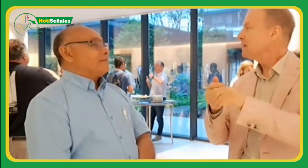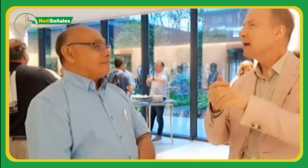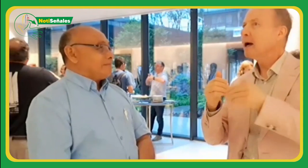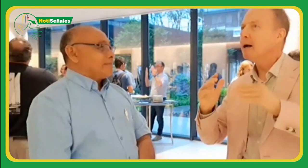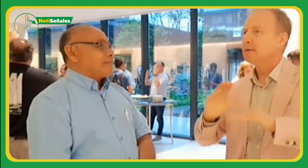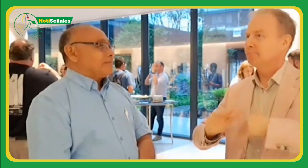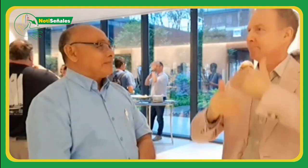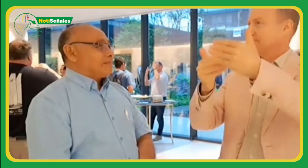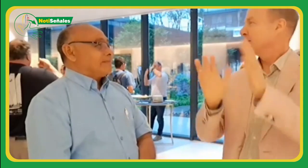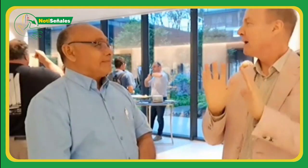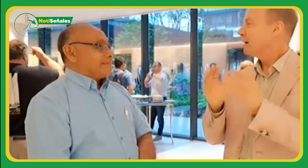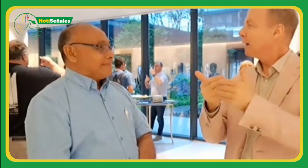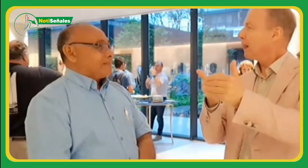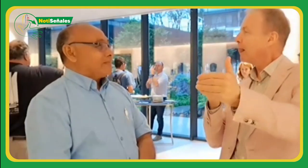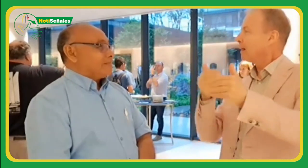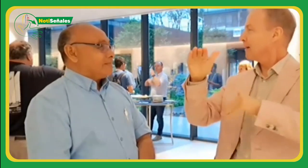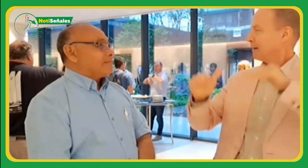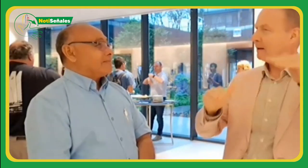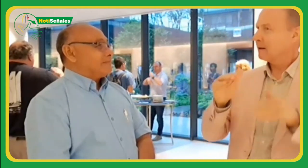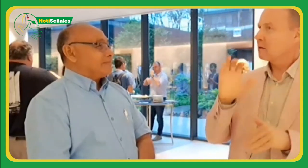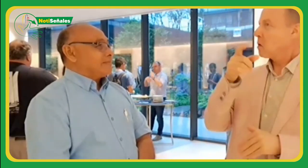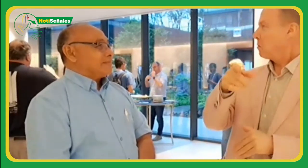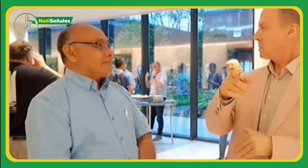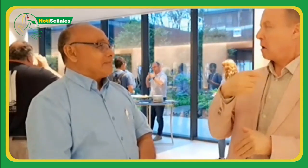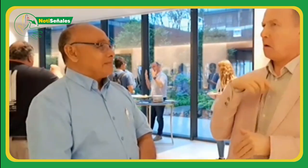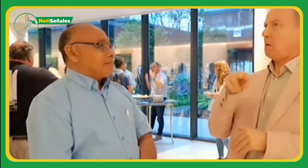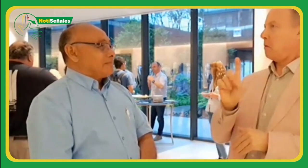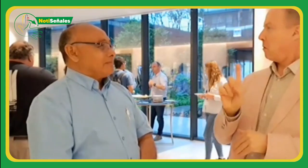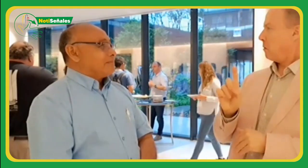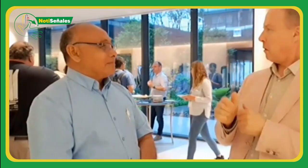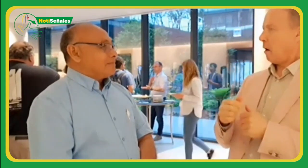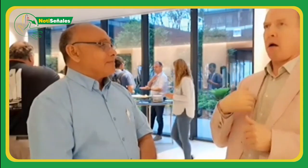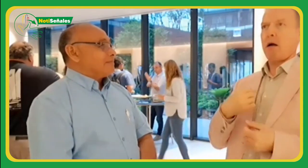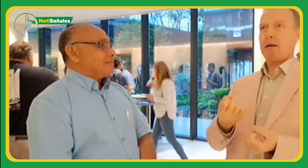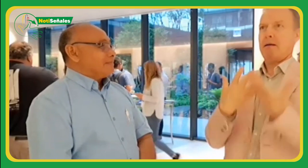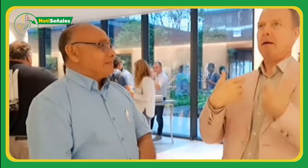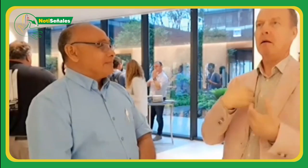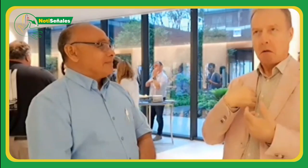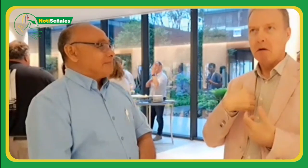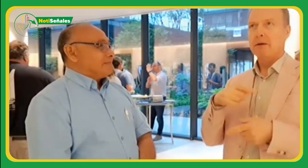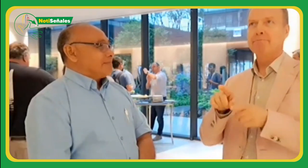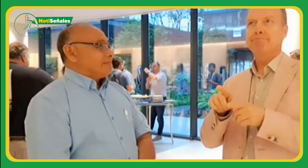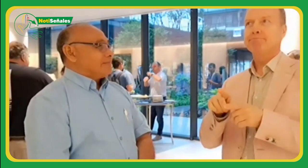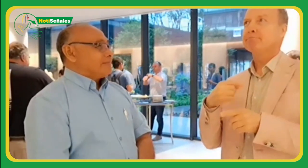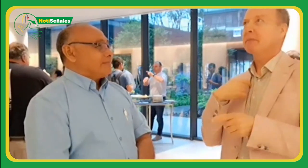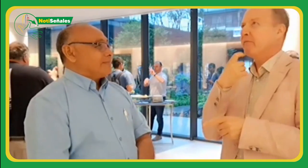de personas sordas en el mundo era muy irregular muchos altibajos no habían desarrolladas habían unas que estaban algo quedadas pero